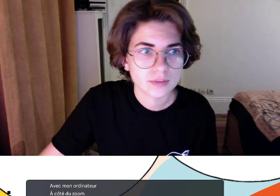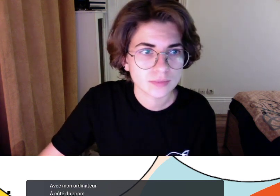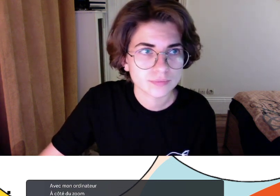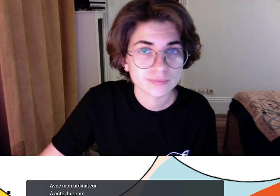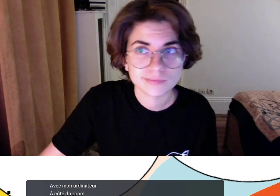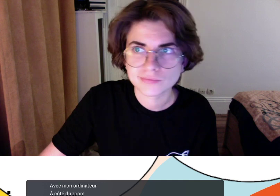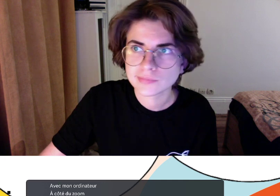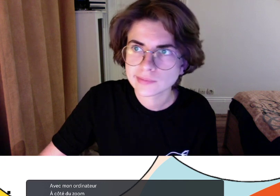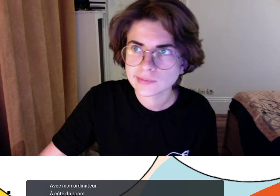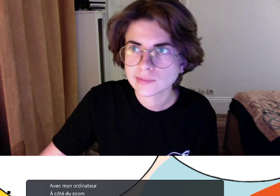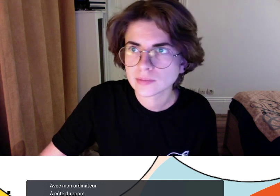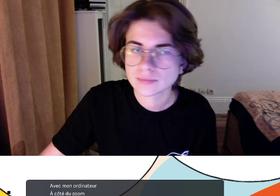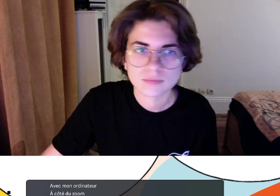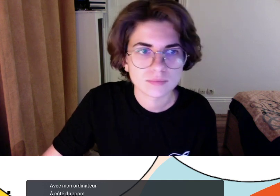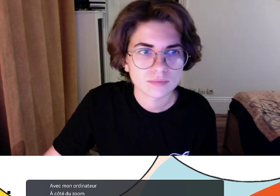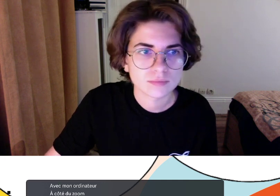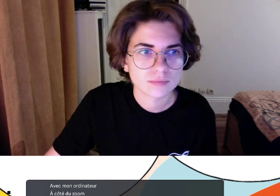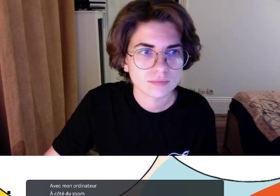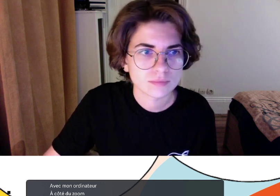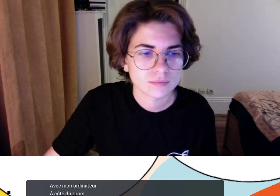Comme ça.